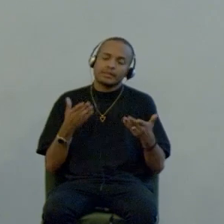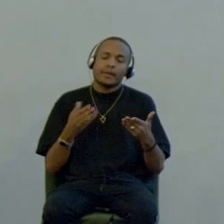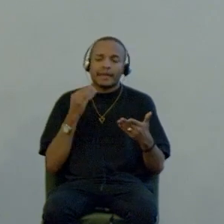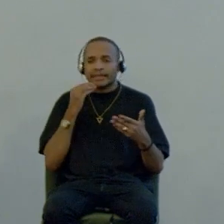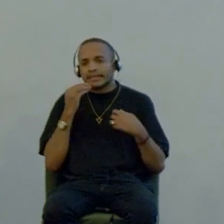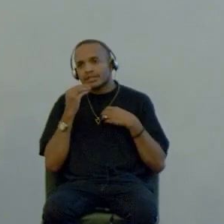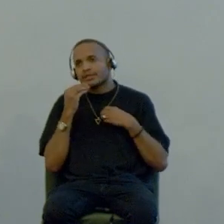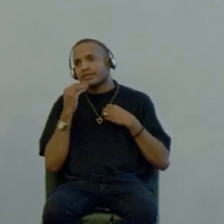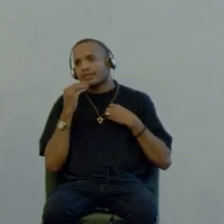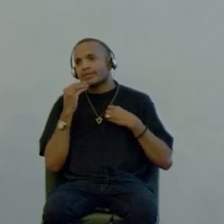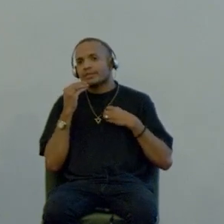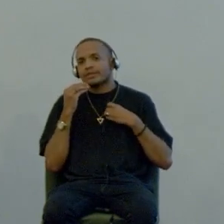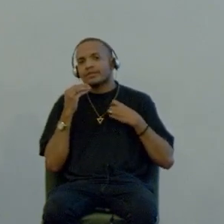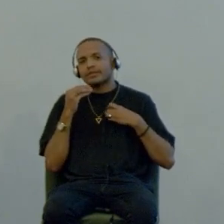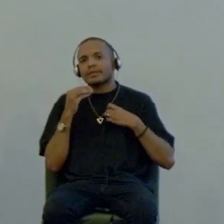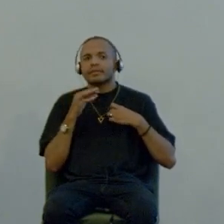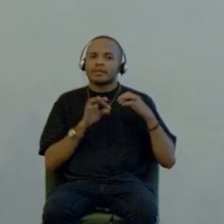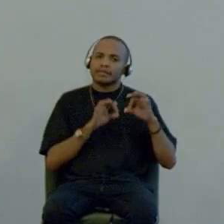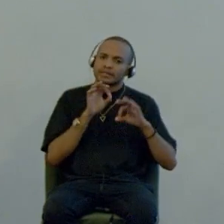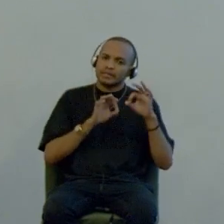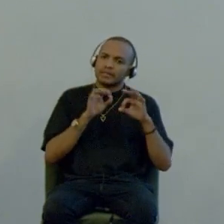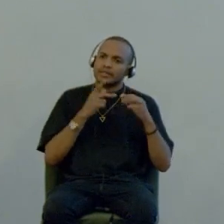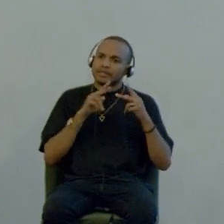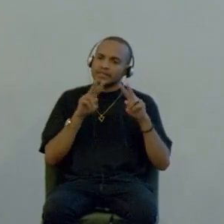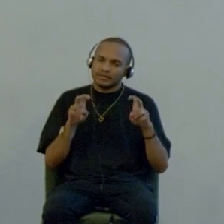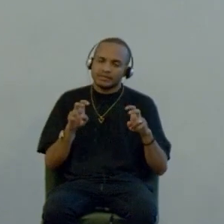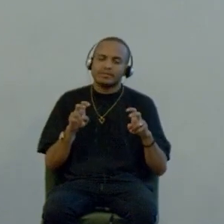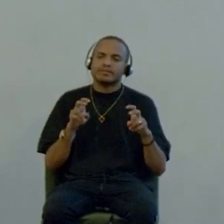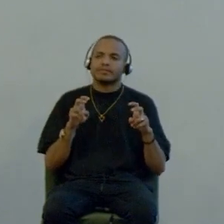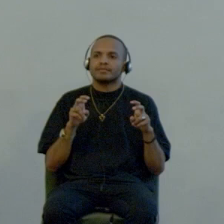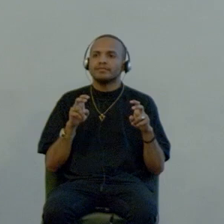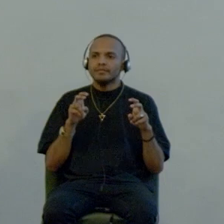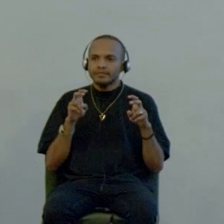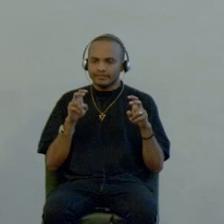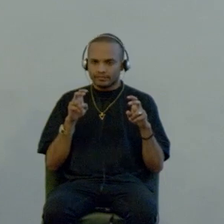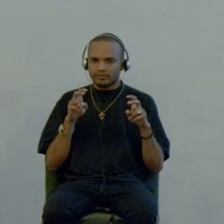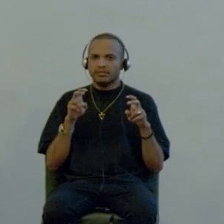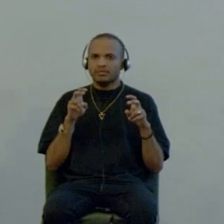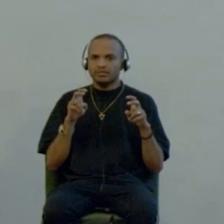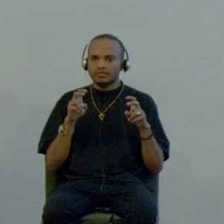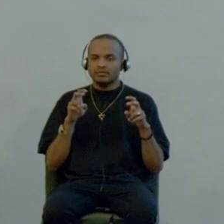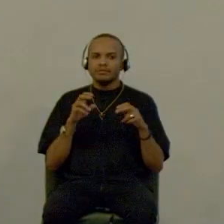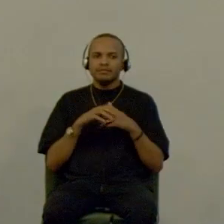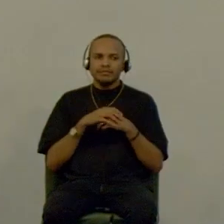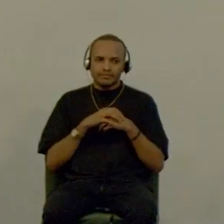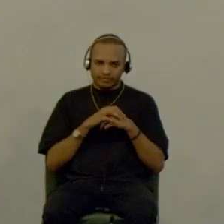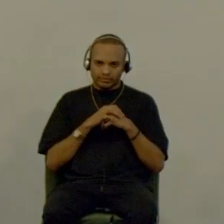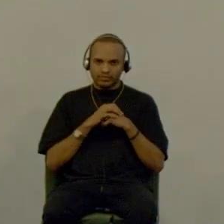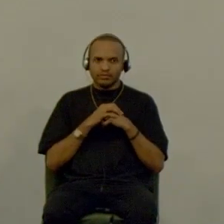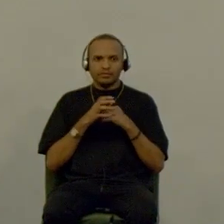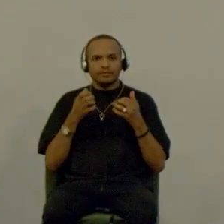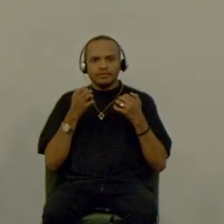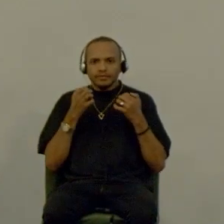des cosmogrammes, en fait. On a ce terme-là avec Lija en commun. Et la raison pour laquelle je voulais donc finir par quelques